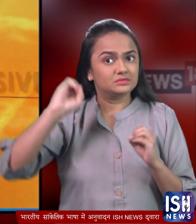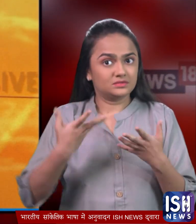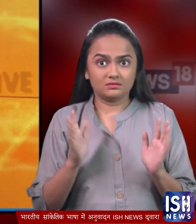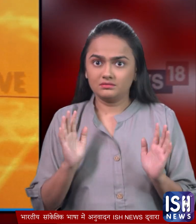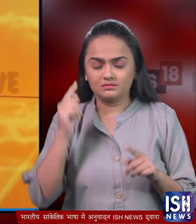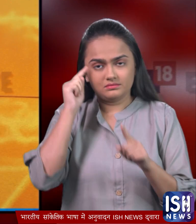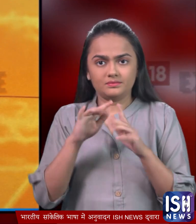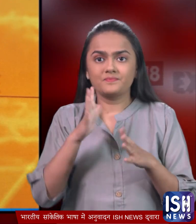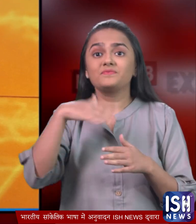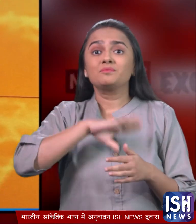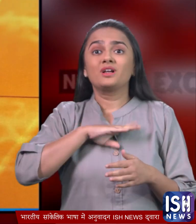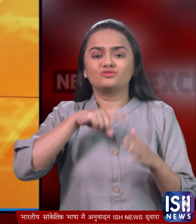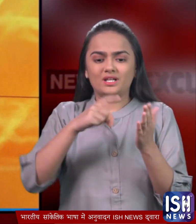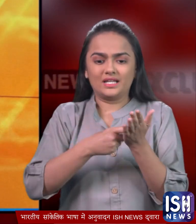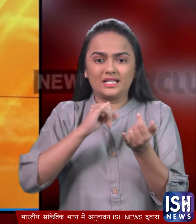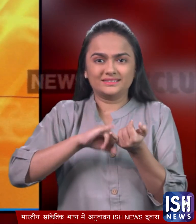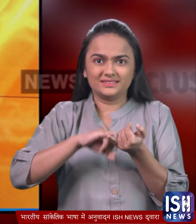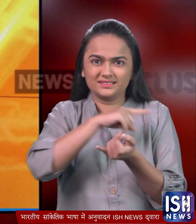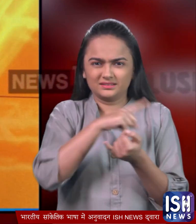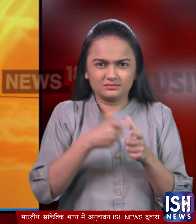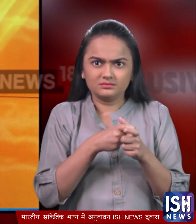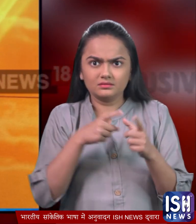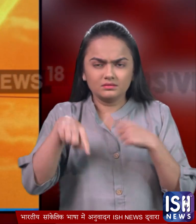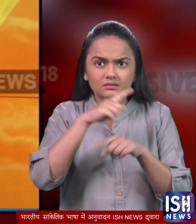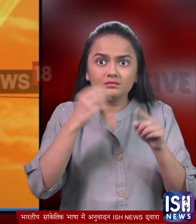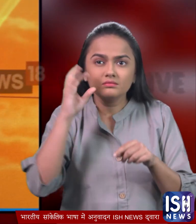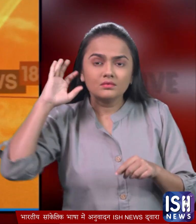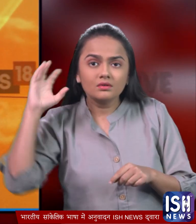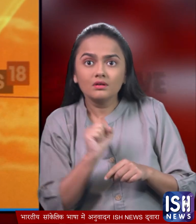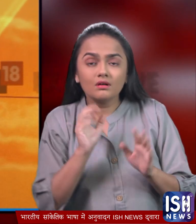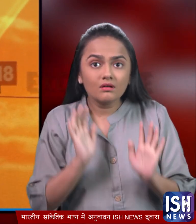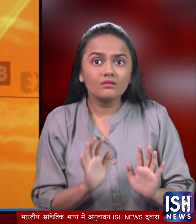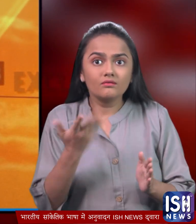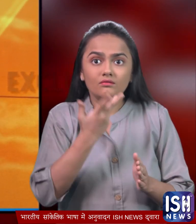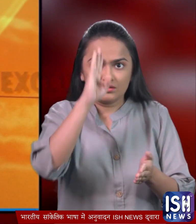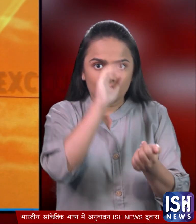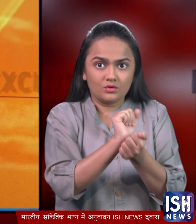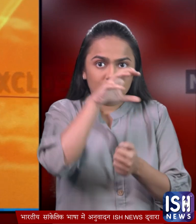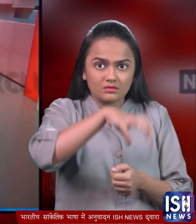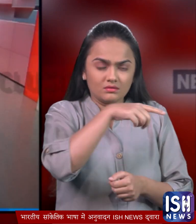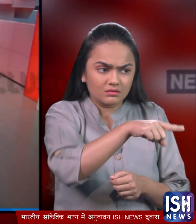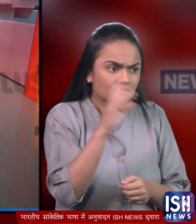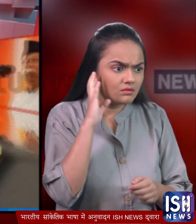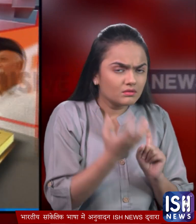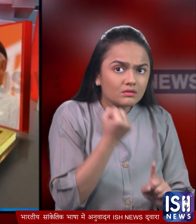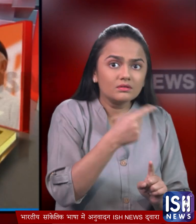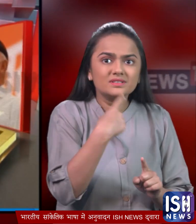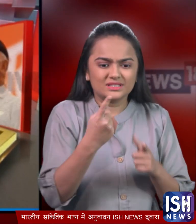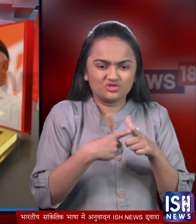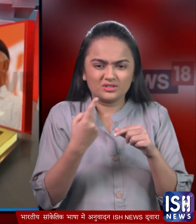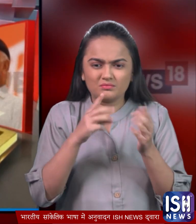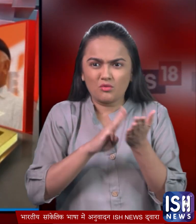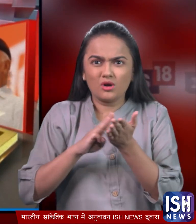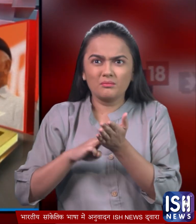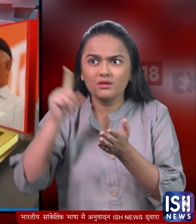में आरएसएस मुख्यालय के आतंकियों के निशाने पर होने की खुफिया जानकारी सामने आई, जिसकी पुष्टि पुलिस विभाग ने भी की और बताया कि जैश-ए-मोहम्मद